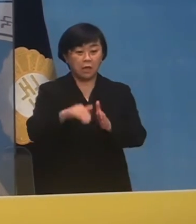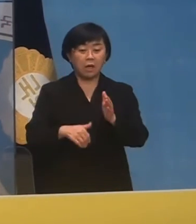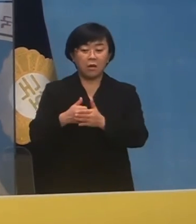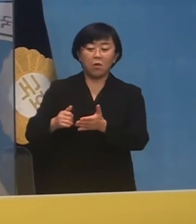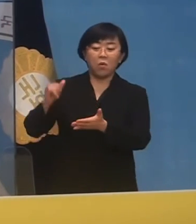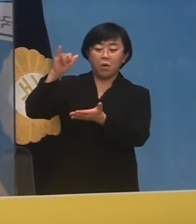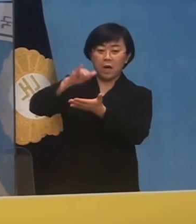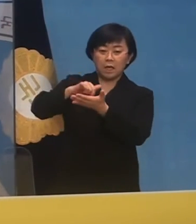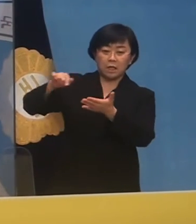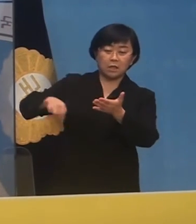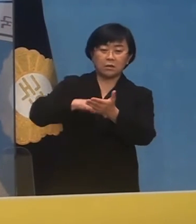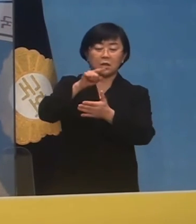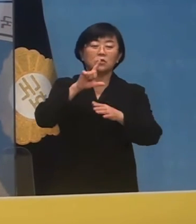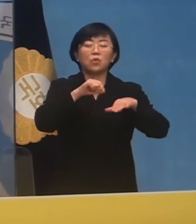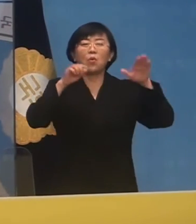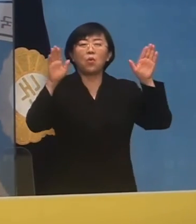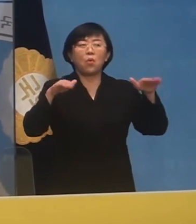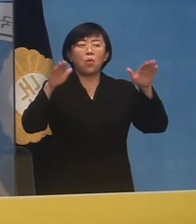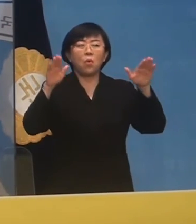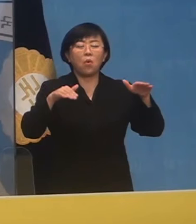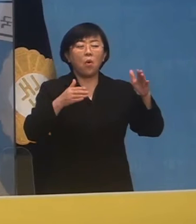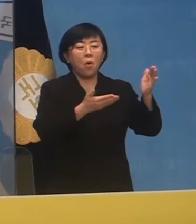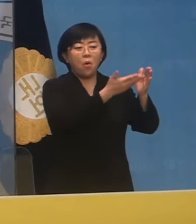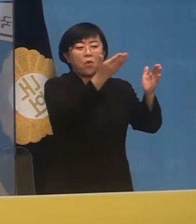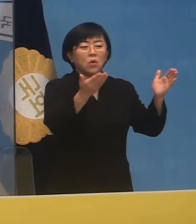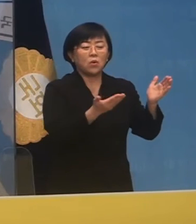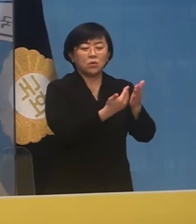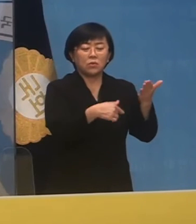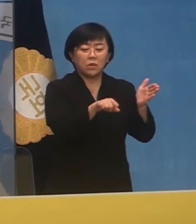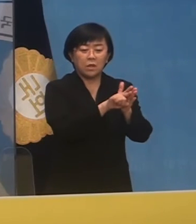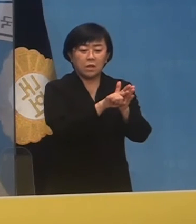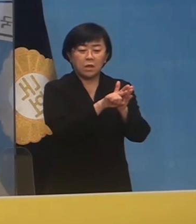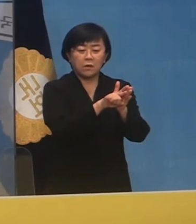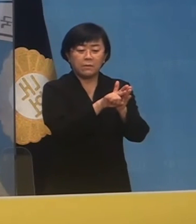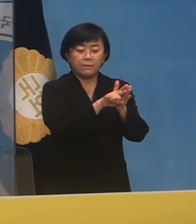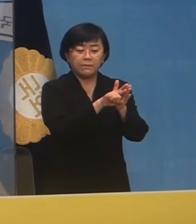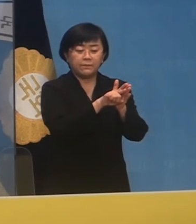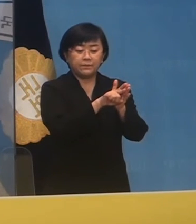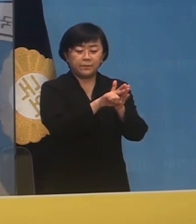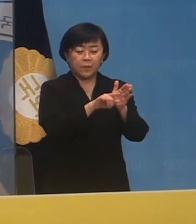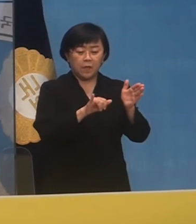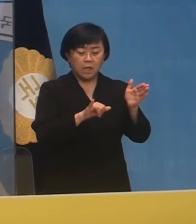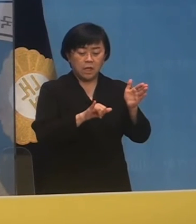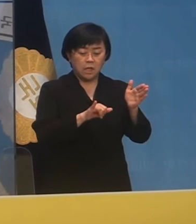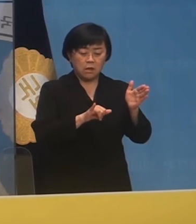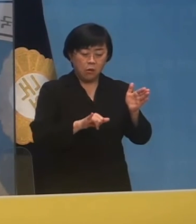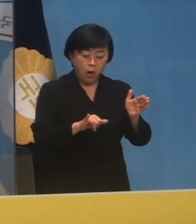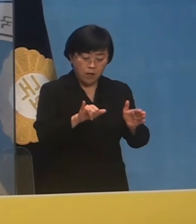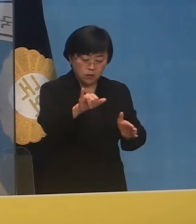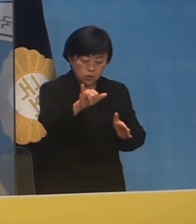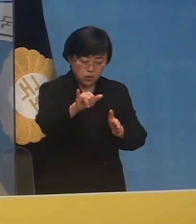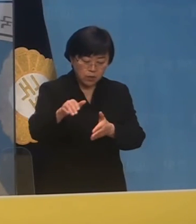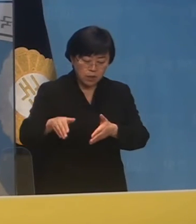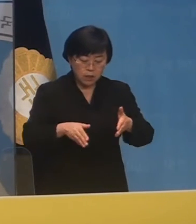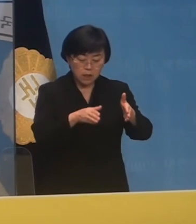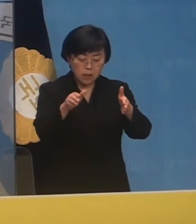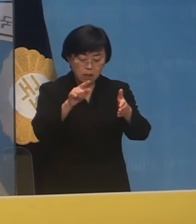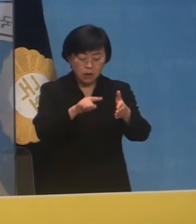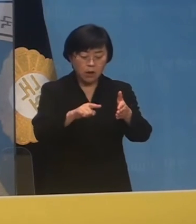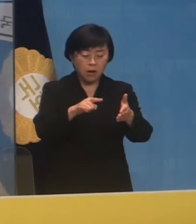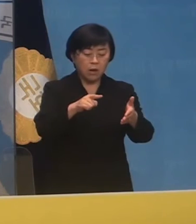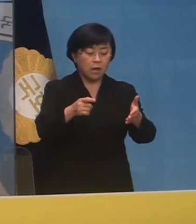공항 인근의 조류가 호수를 이용하기 위해 활주로를 횡단할 우려가 있는 곳에 위치시키지